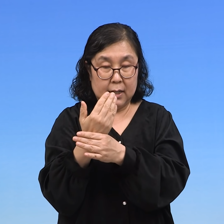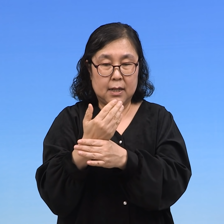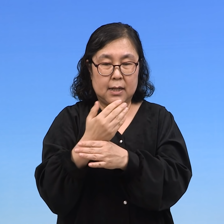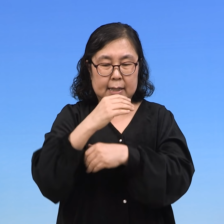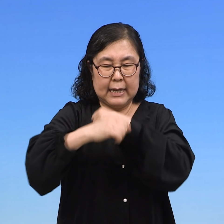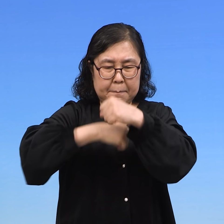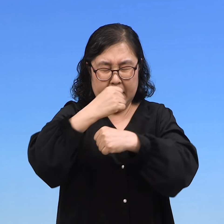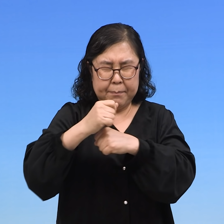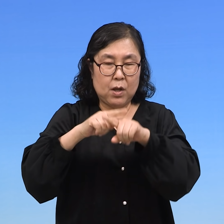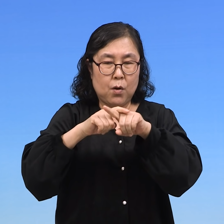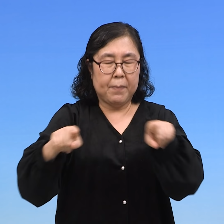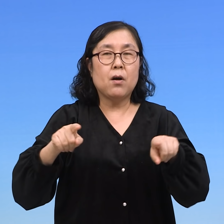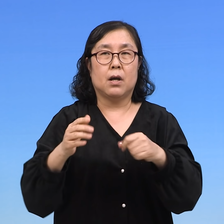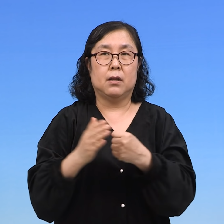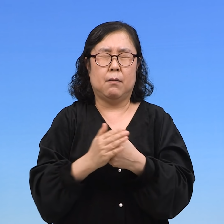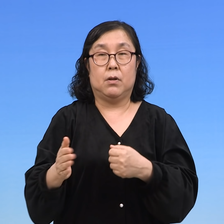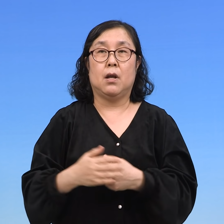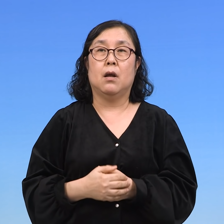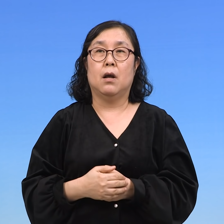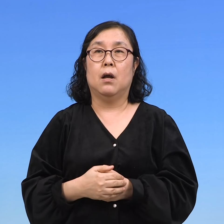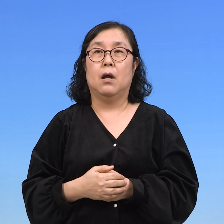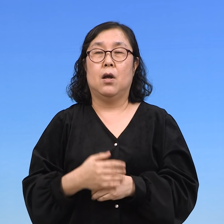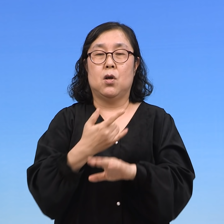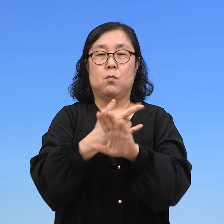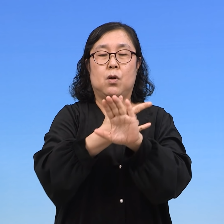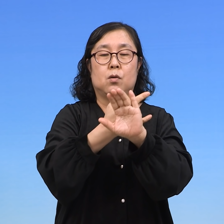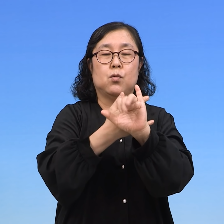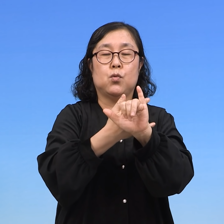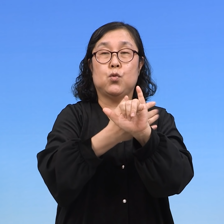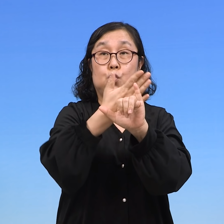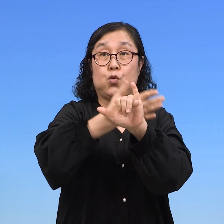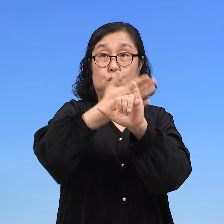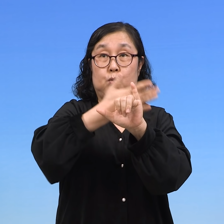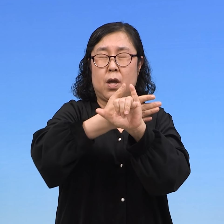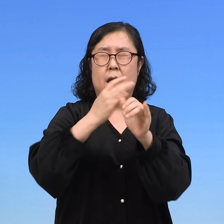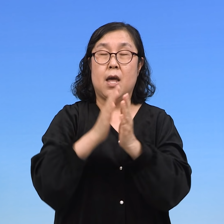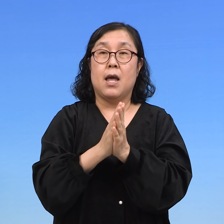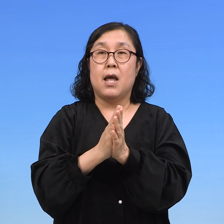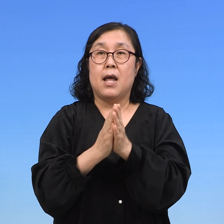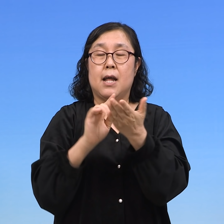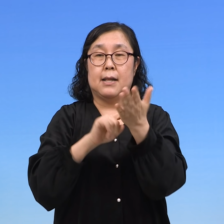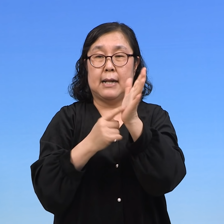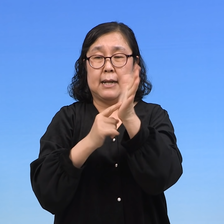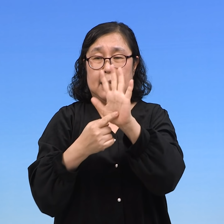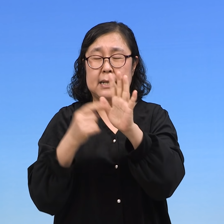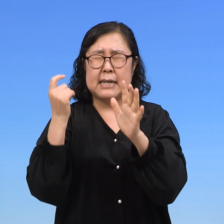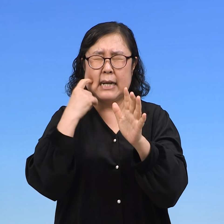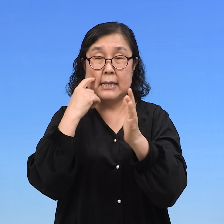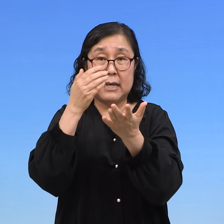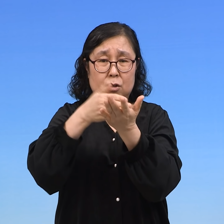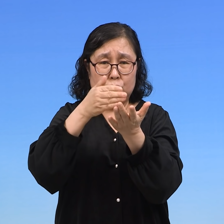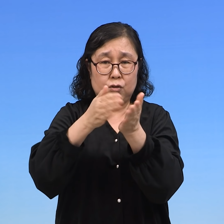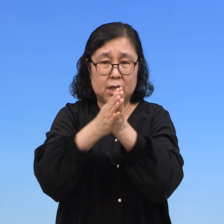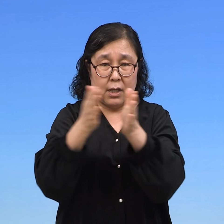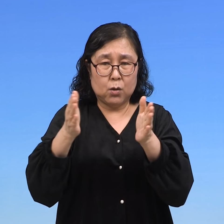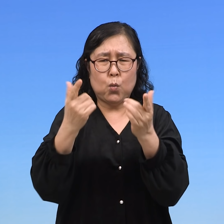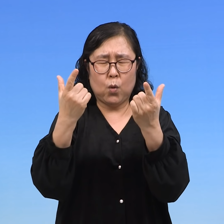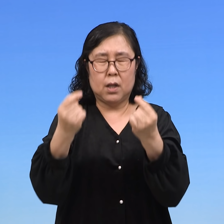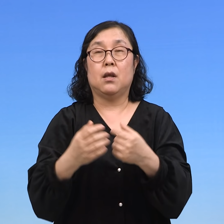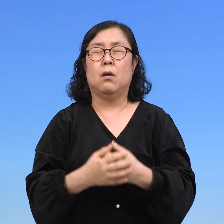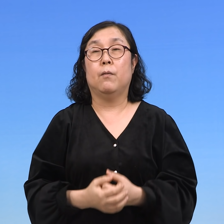자기 생각과 다르면 다 틀린 거 아닙니까? 유튜브에 떠도는 막 수많은 그런 가짜 뉴스가 다 출발이 이거